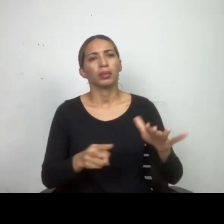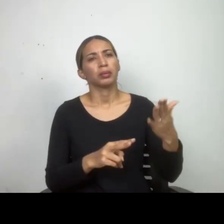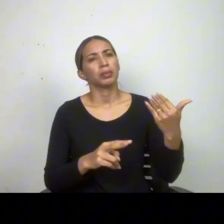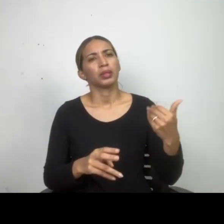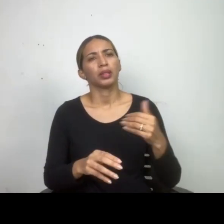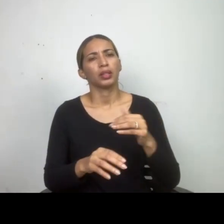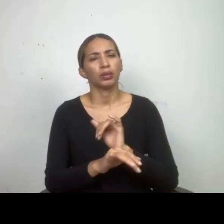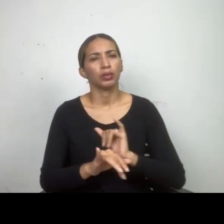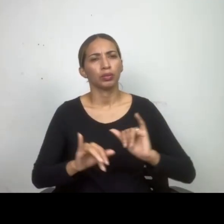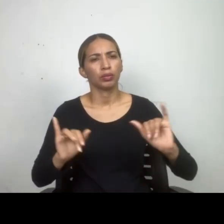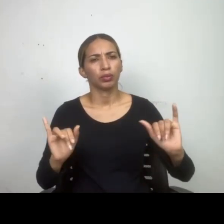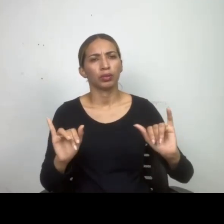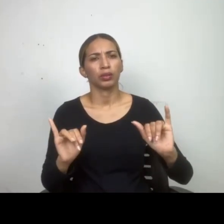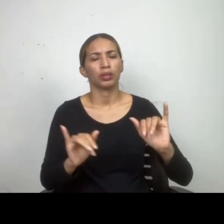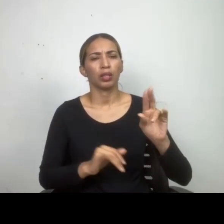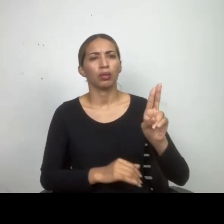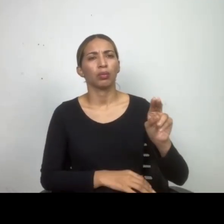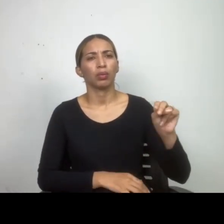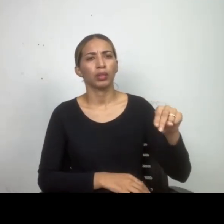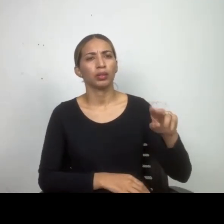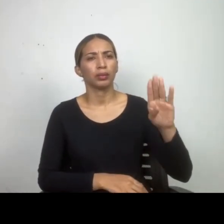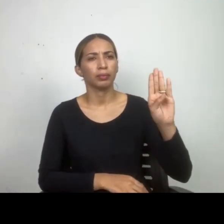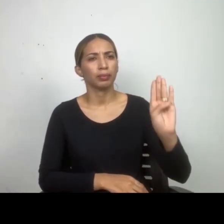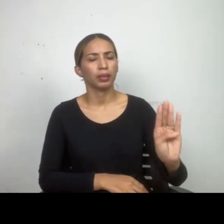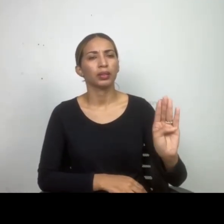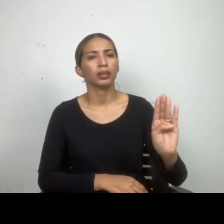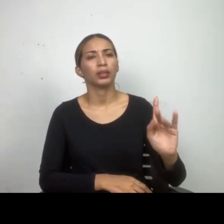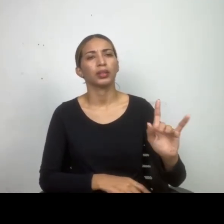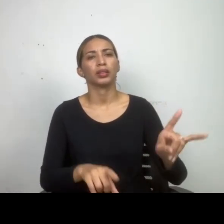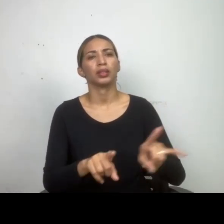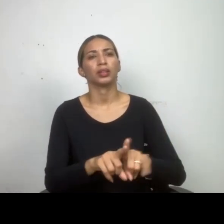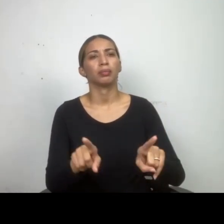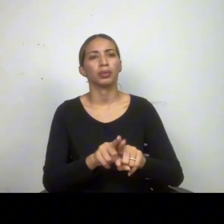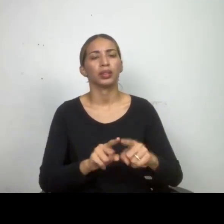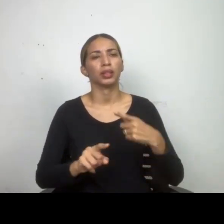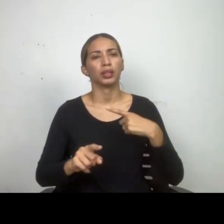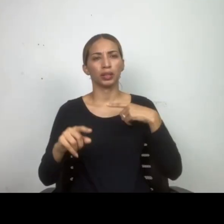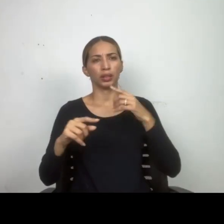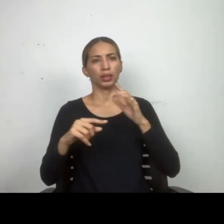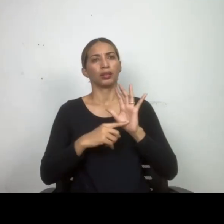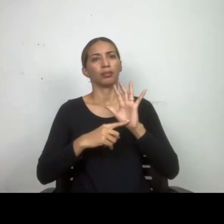lá do pessoal da UNB, né, que vem trazendo